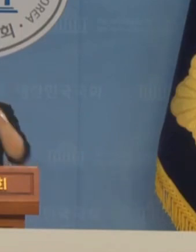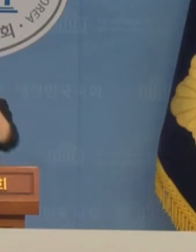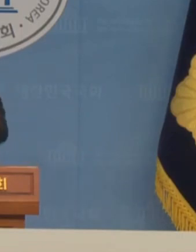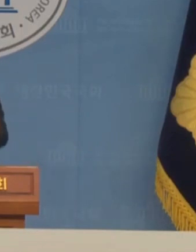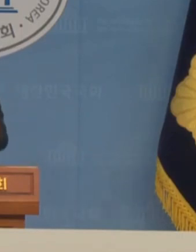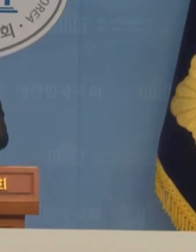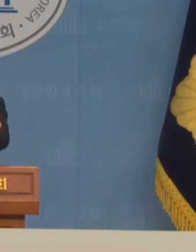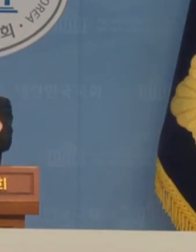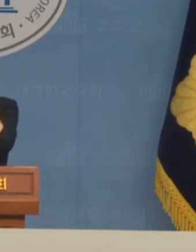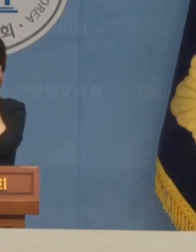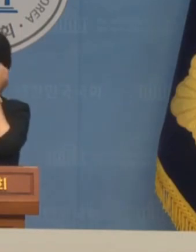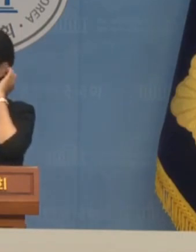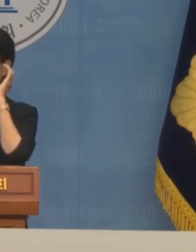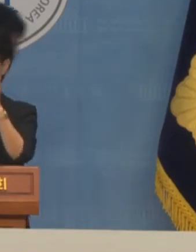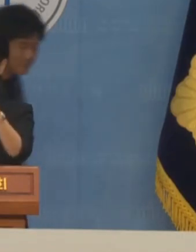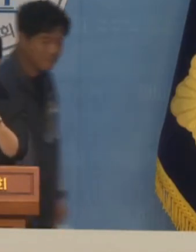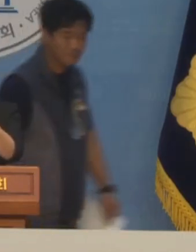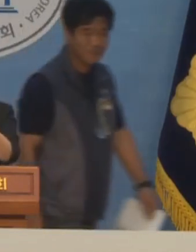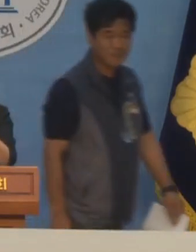안녕하세요.